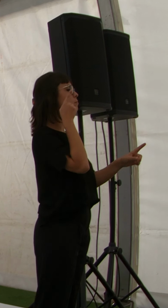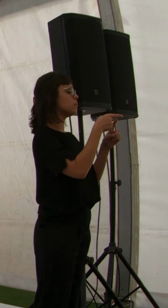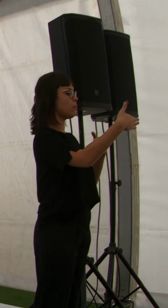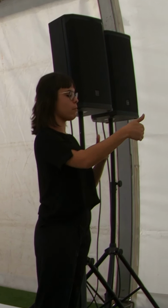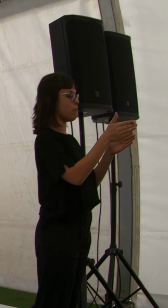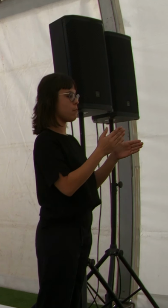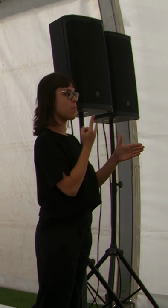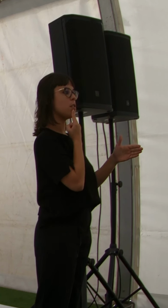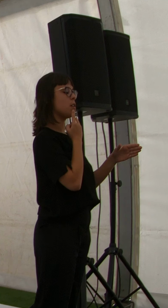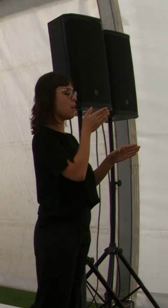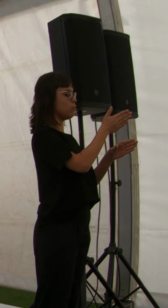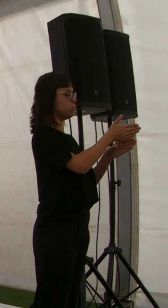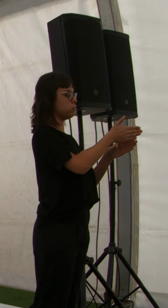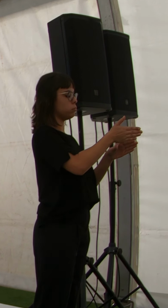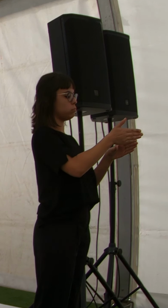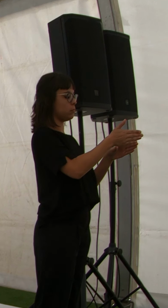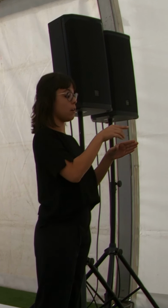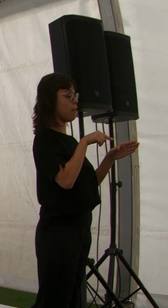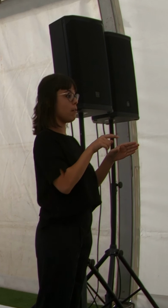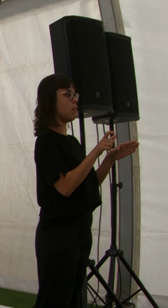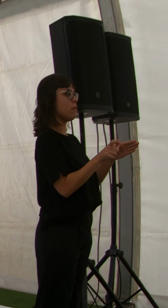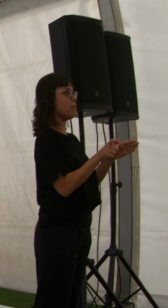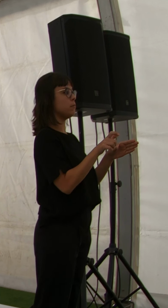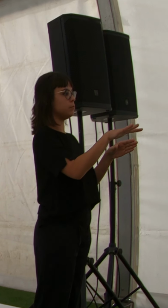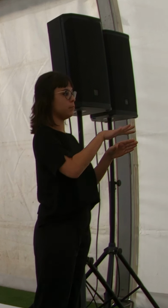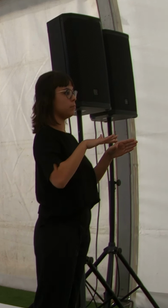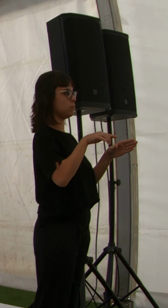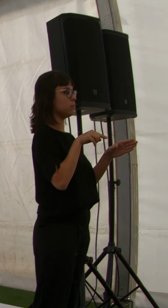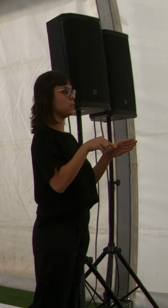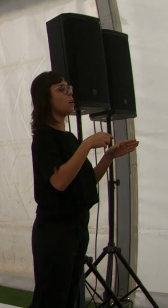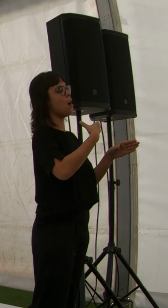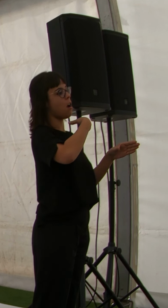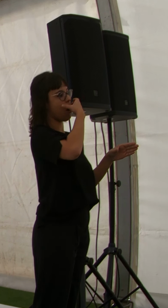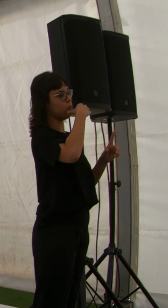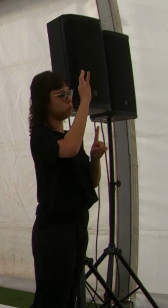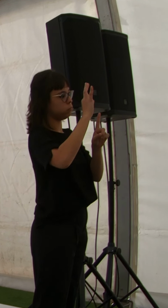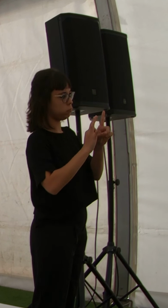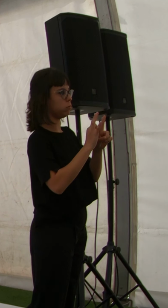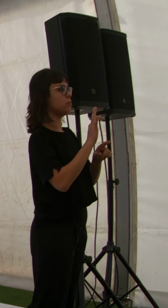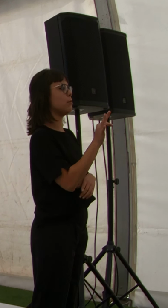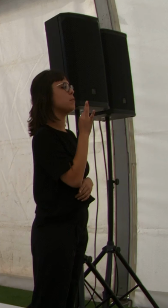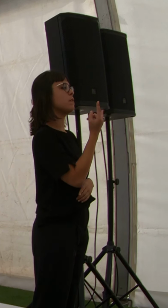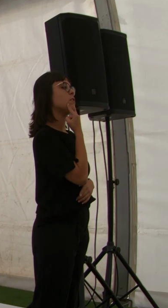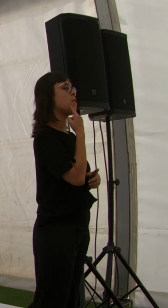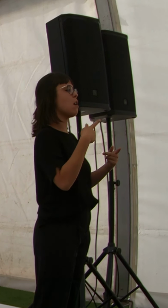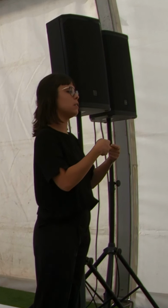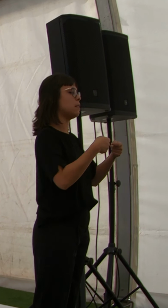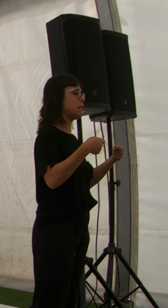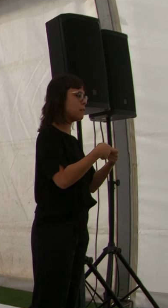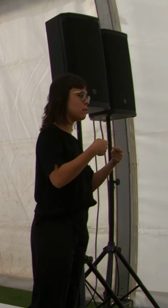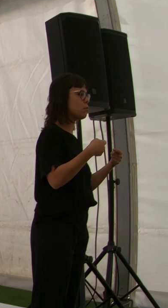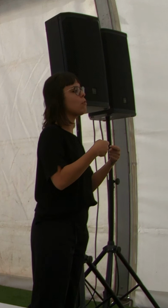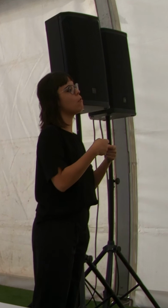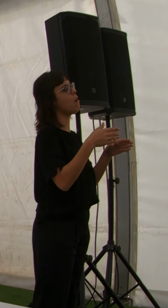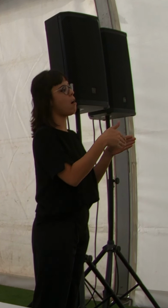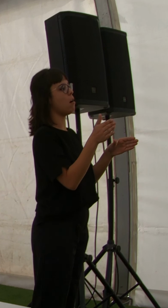batería que simplemente tenga celdas y un pequeño espacio para la gestión térmica y la gestión de las tensiones de las baterías y la gestión de la